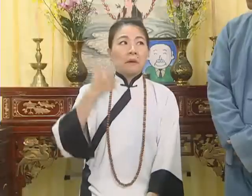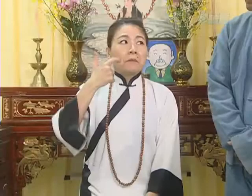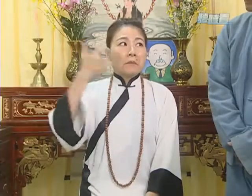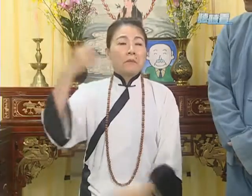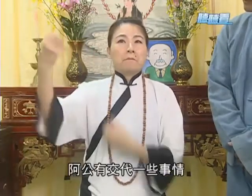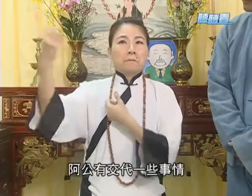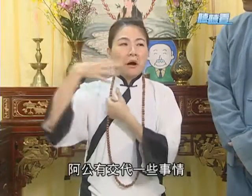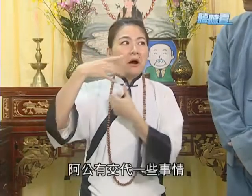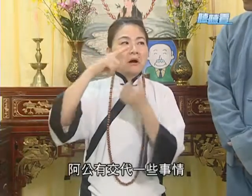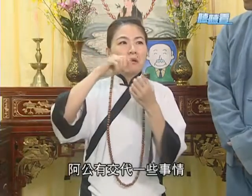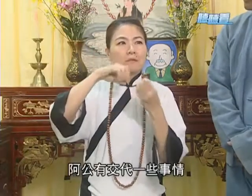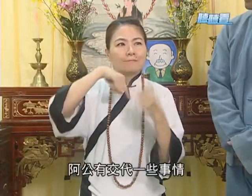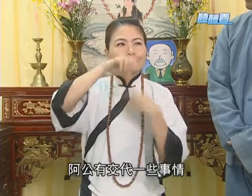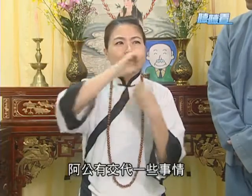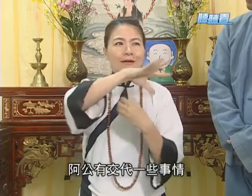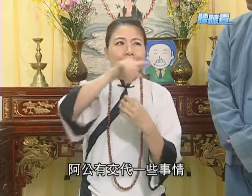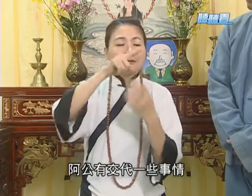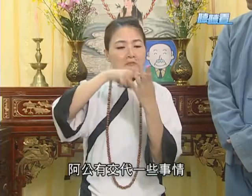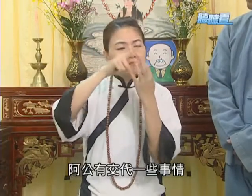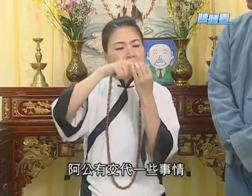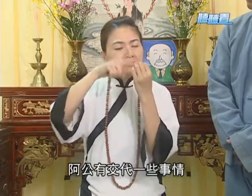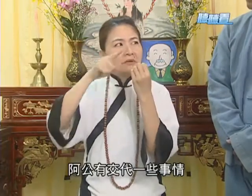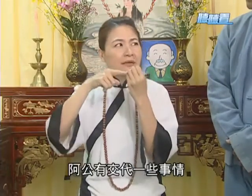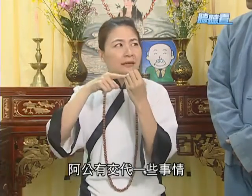阿公有交代一些事情。